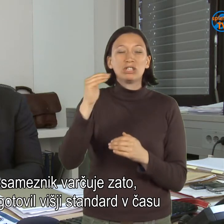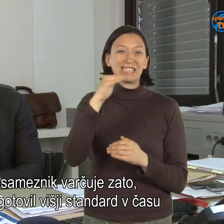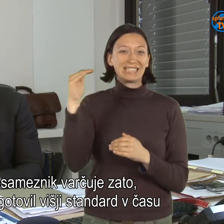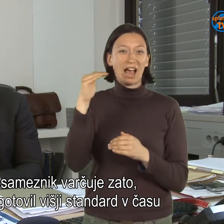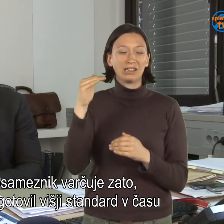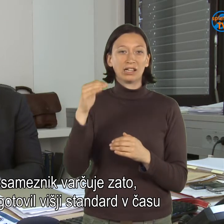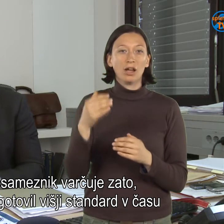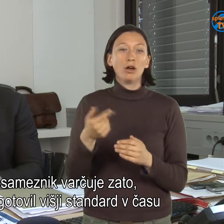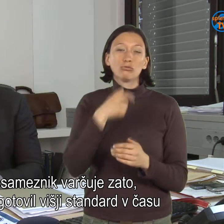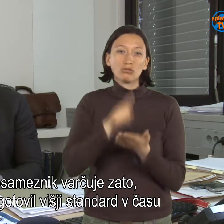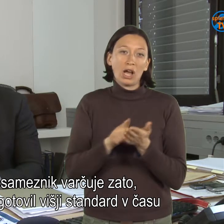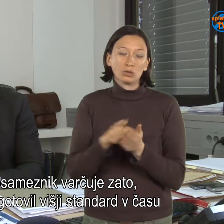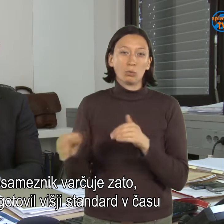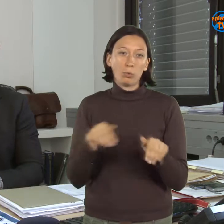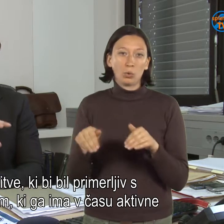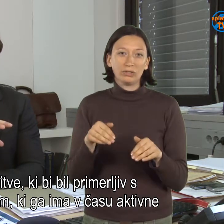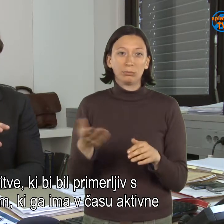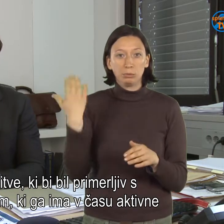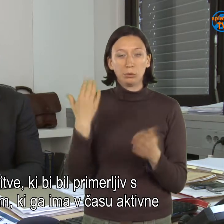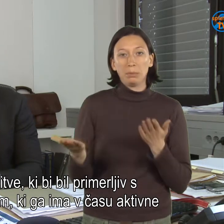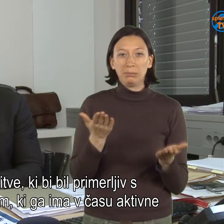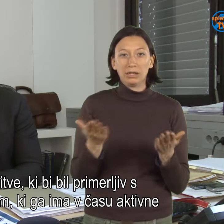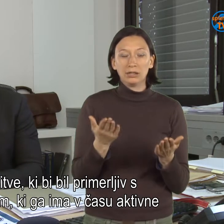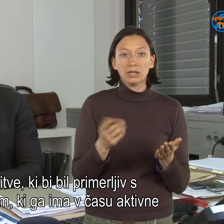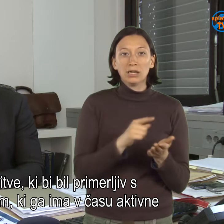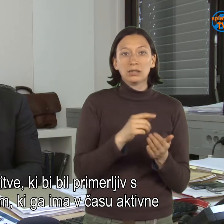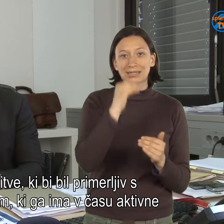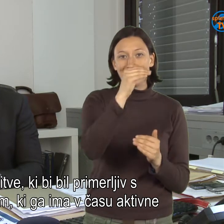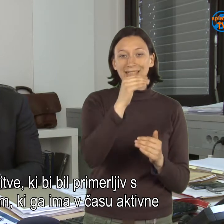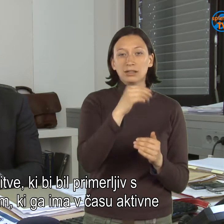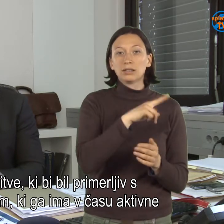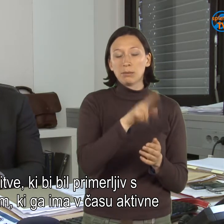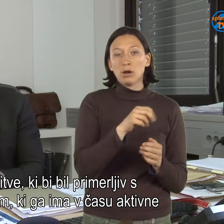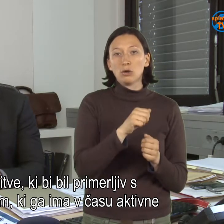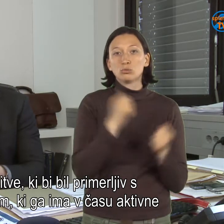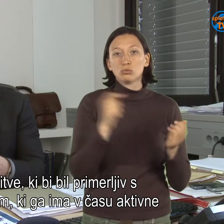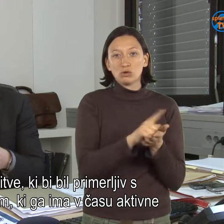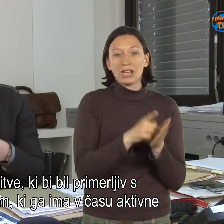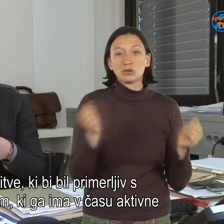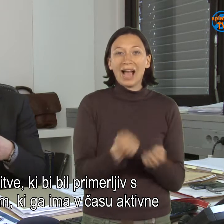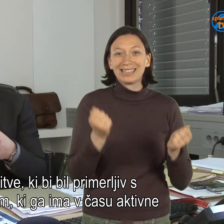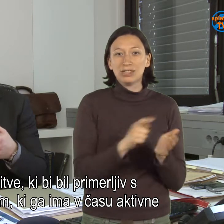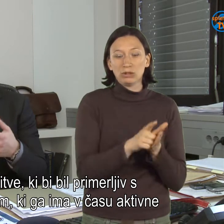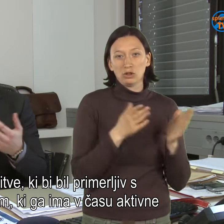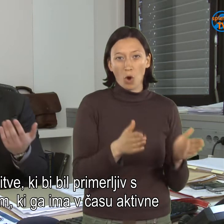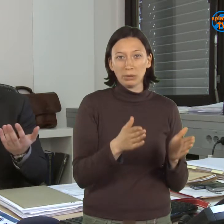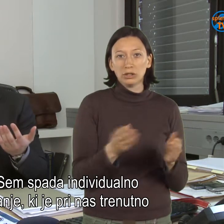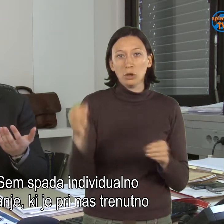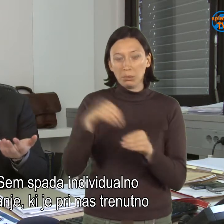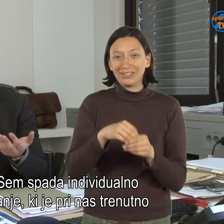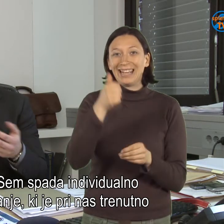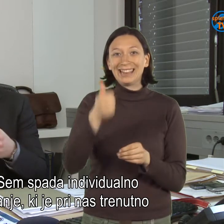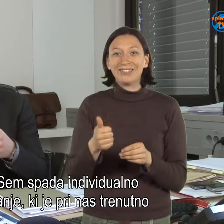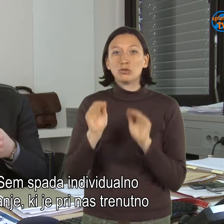standard v času upokojitve, ki bi bil primerljiv s standardom, ki ga ima v času aktivne dobe. Zdaj, sem noter spada, se pravi,